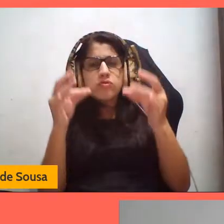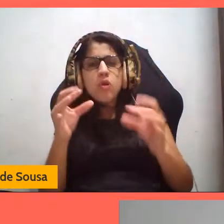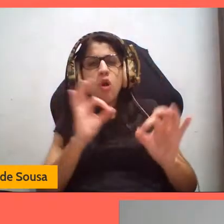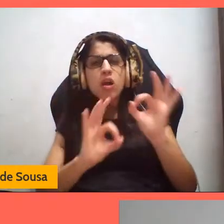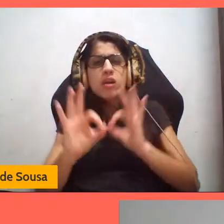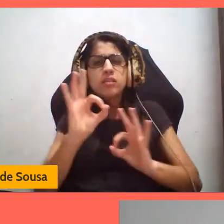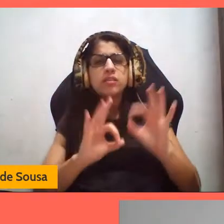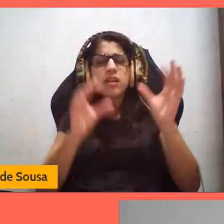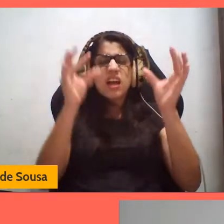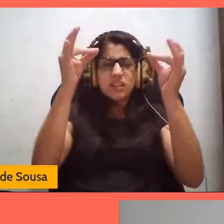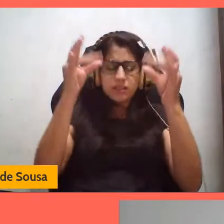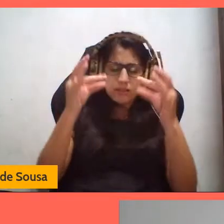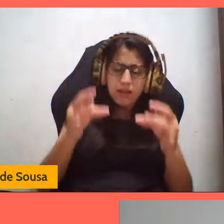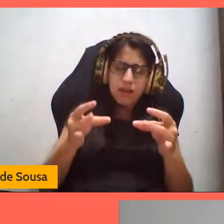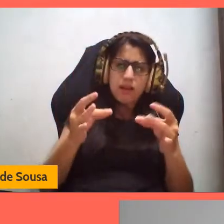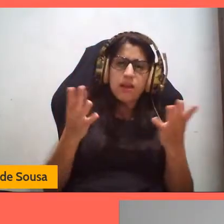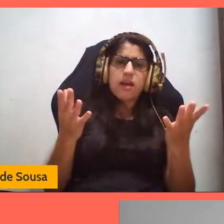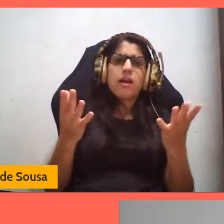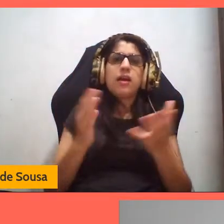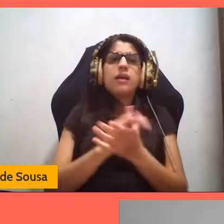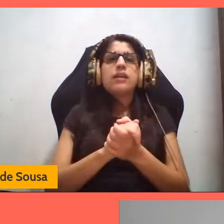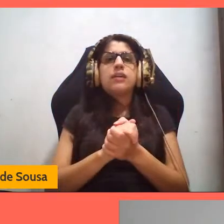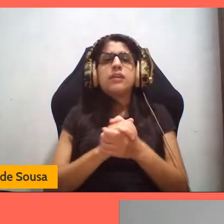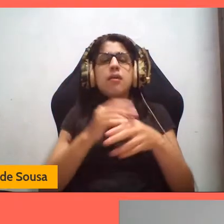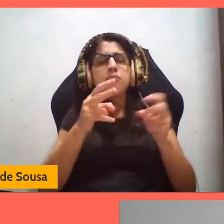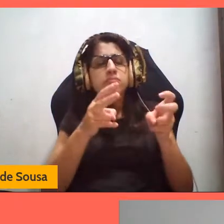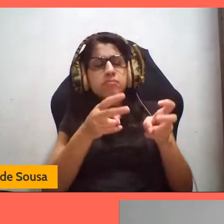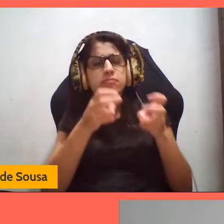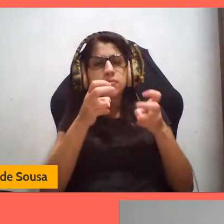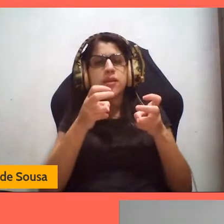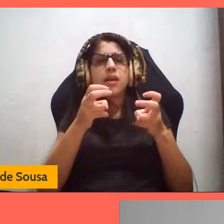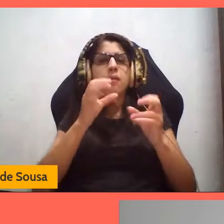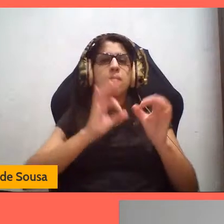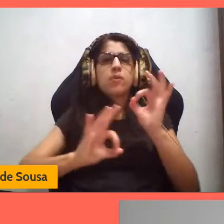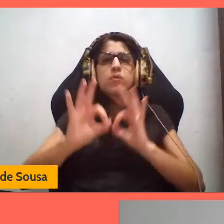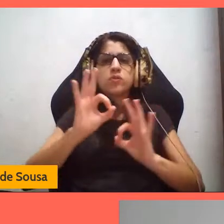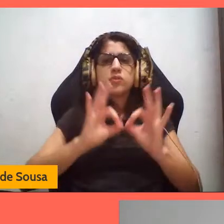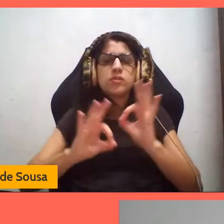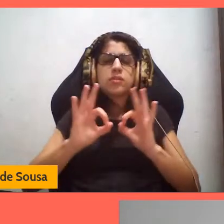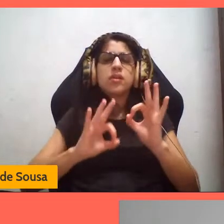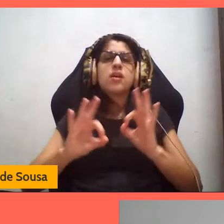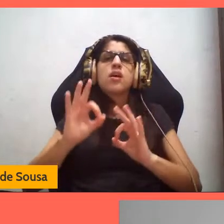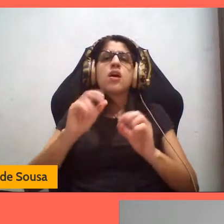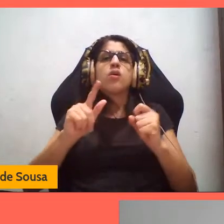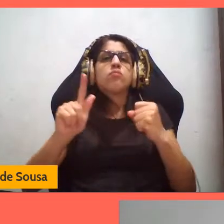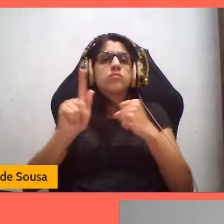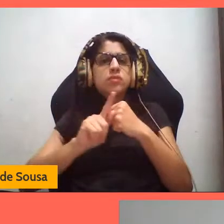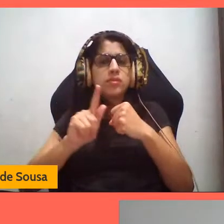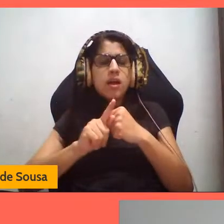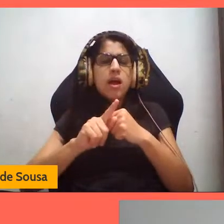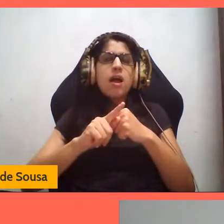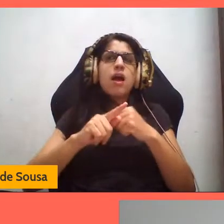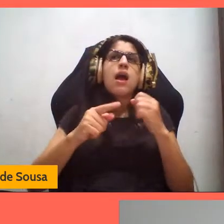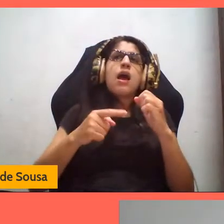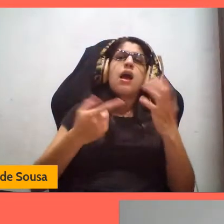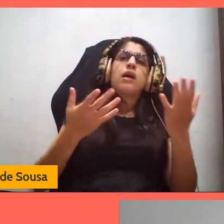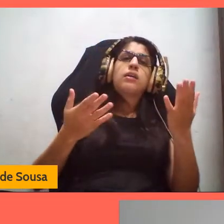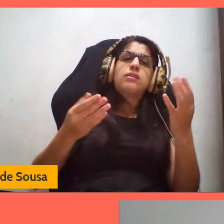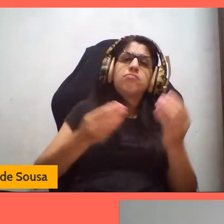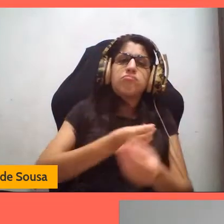de vista mesmo da integração, da produção acadêmica, da presença da arte, da cultura.